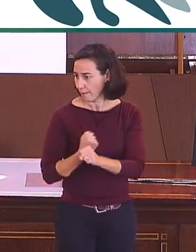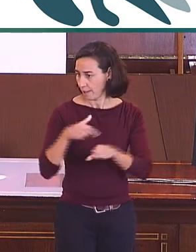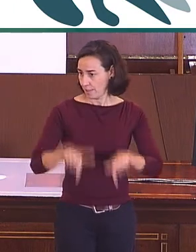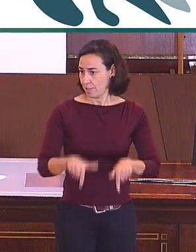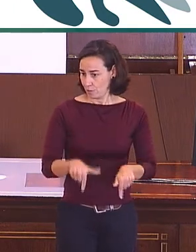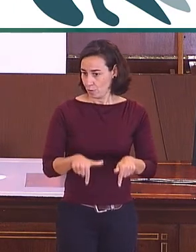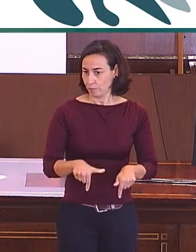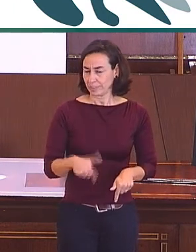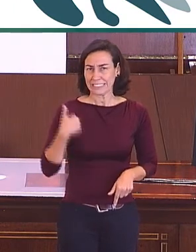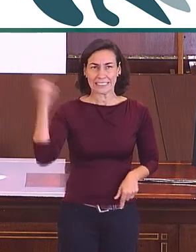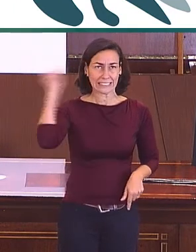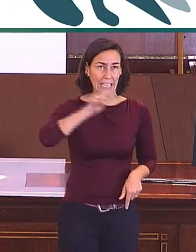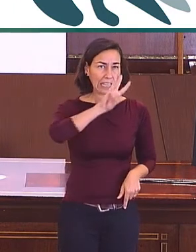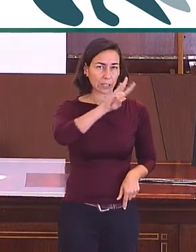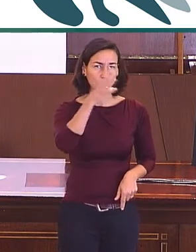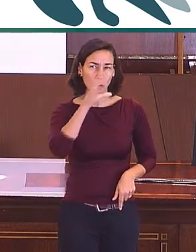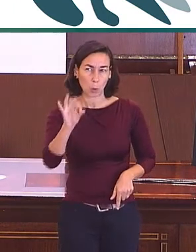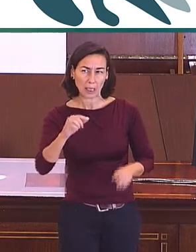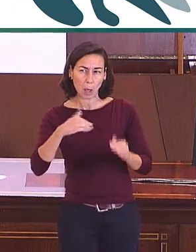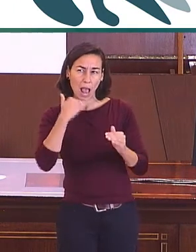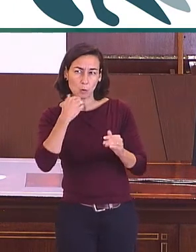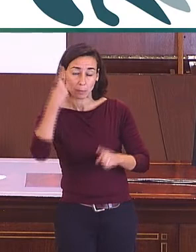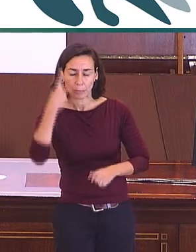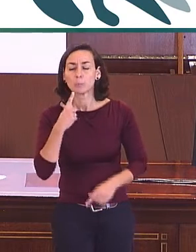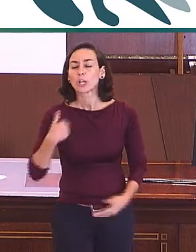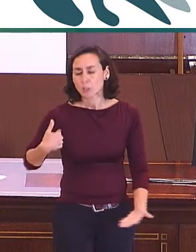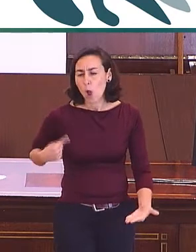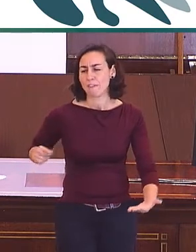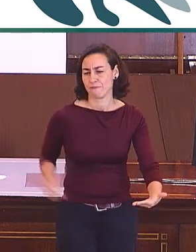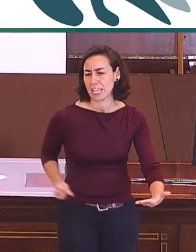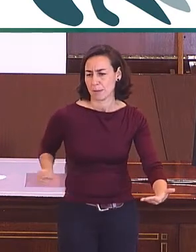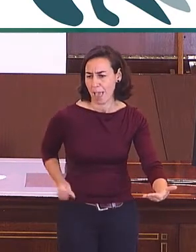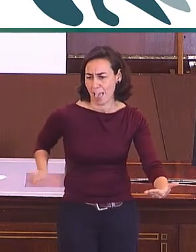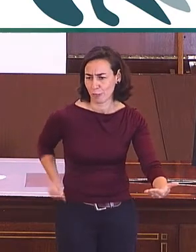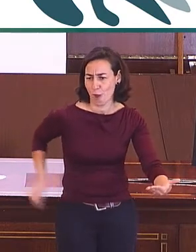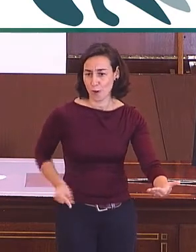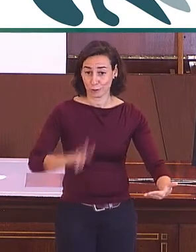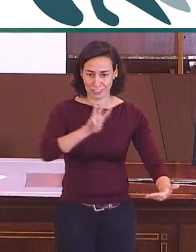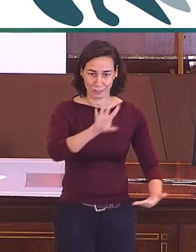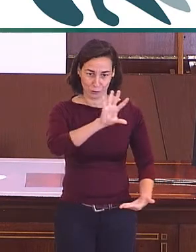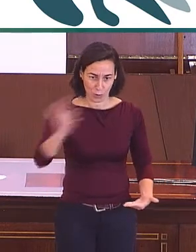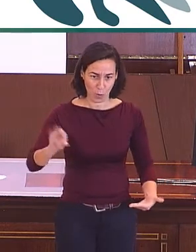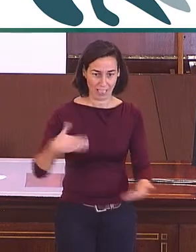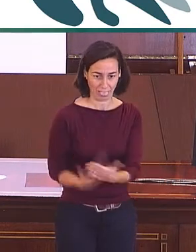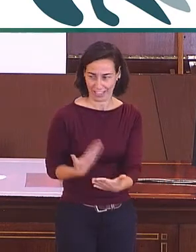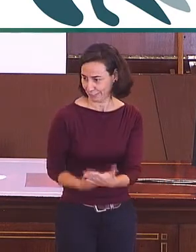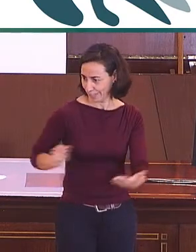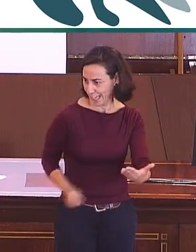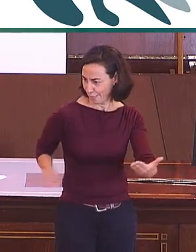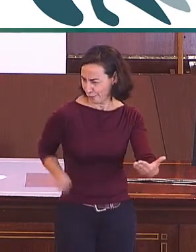Sé que son 350, alguna más, porque he firmado los 350 certificados que habéis